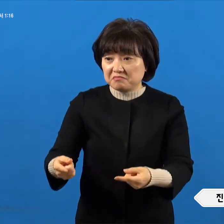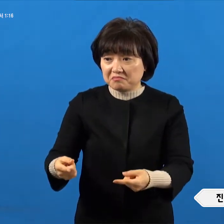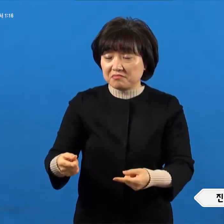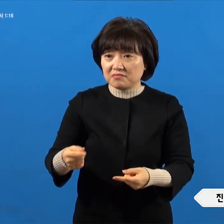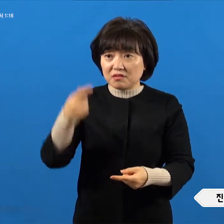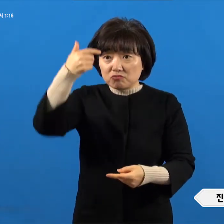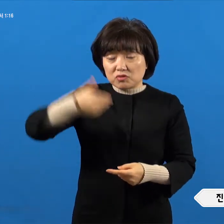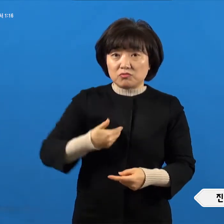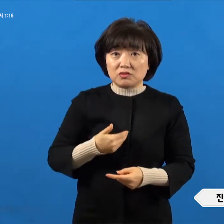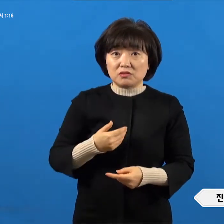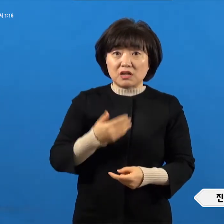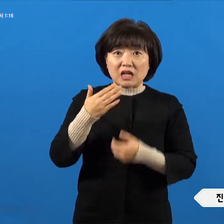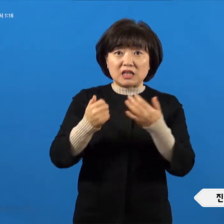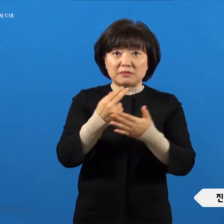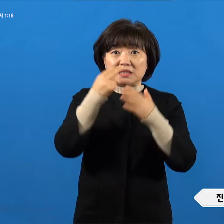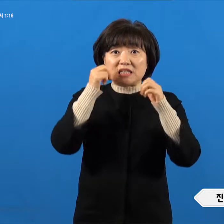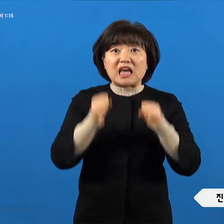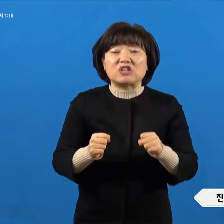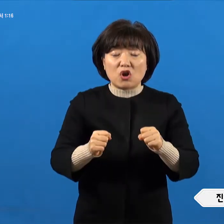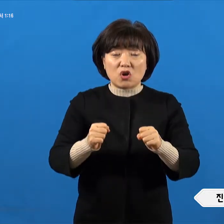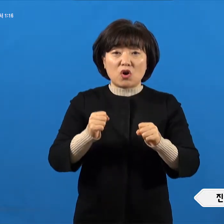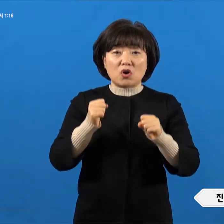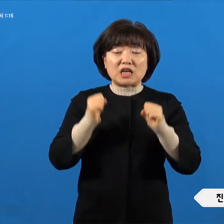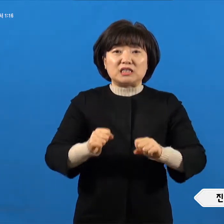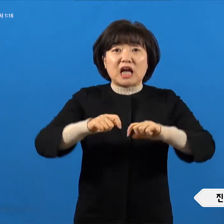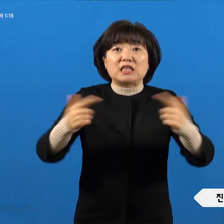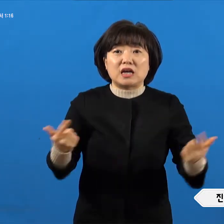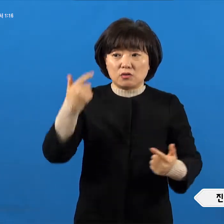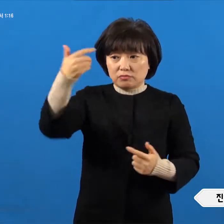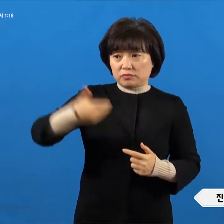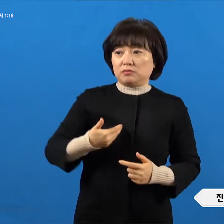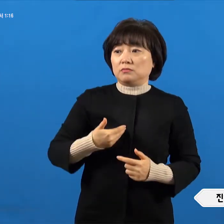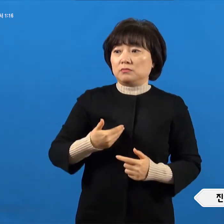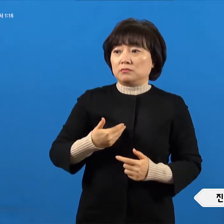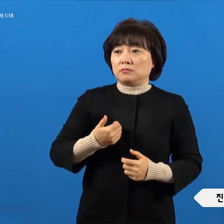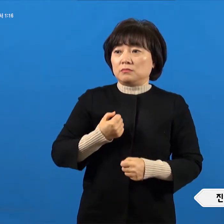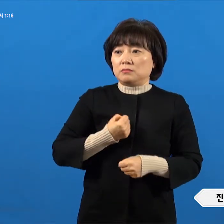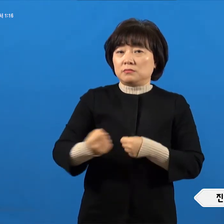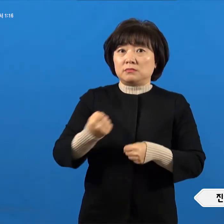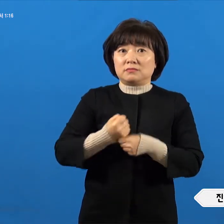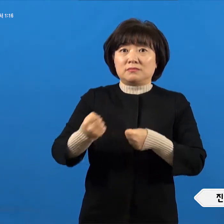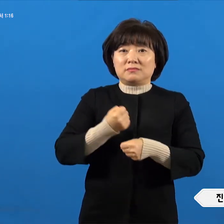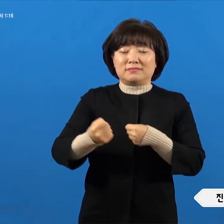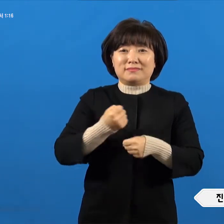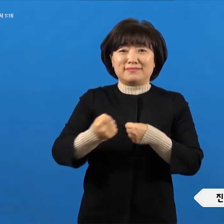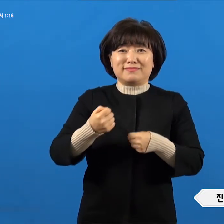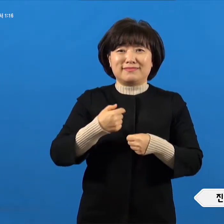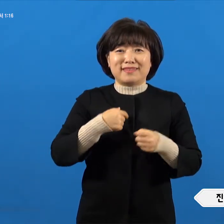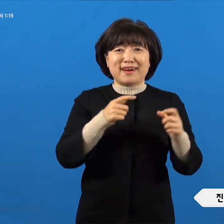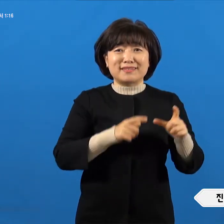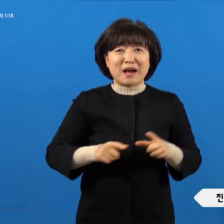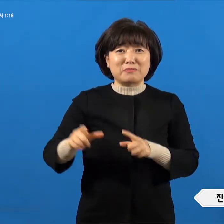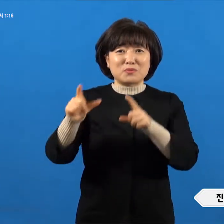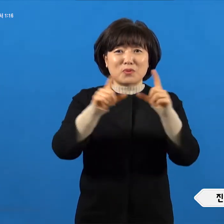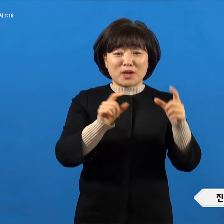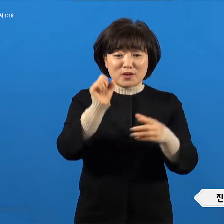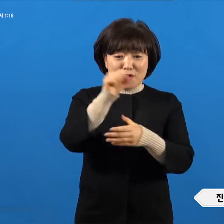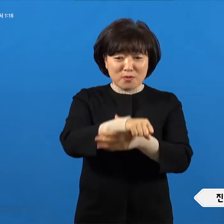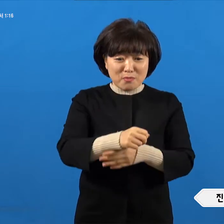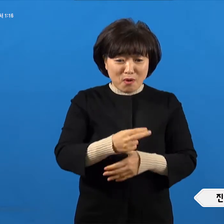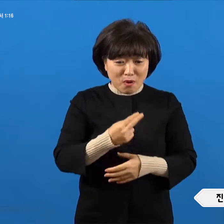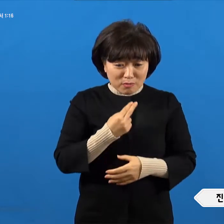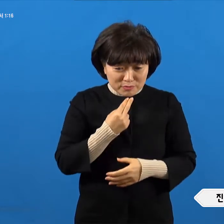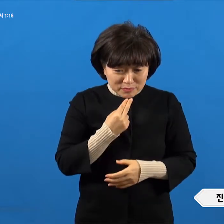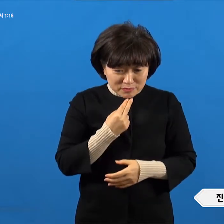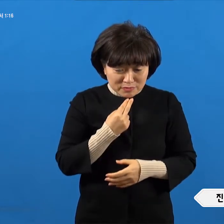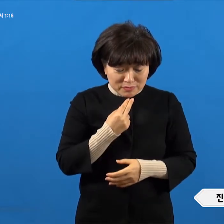계셔요? 순간 이 집사님은 당황했다고 합니다. 얼마나 삶 속에 열매가 없어서 이분이 나에게